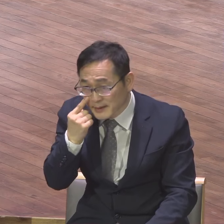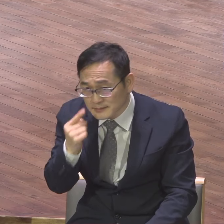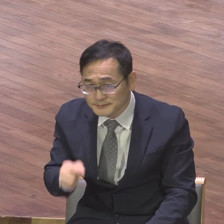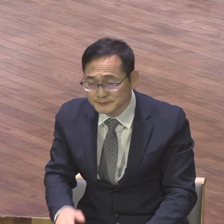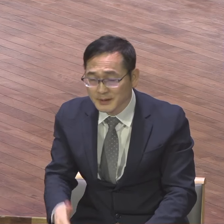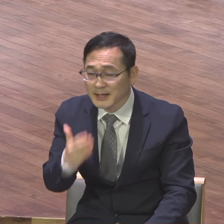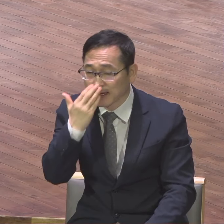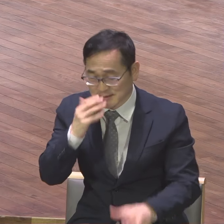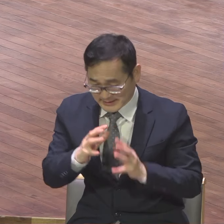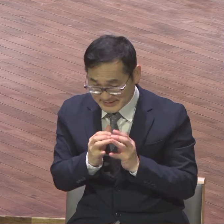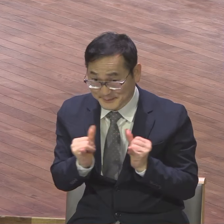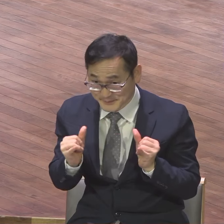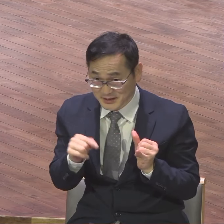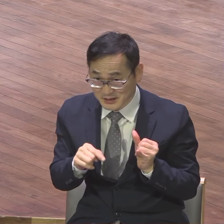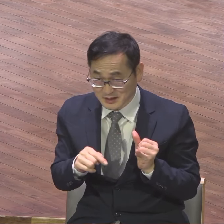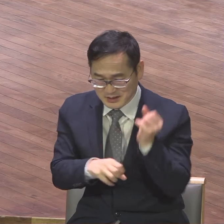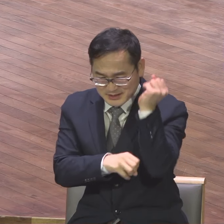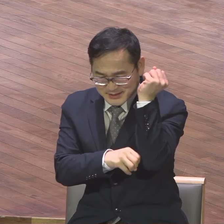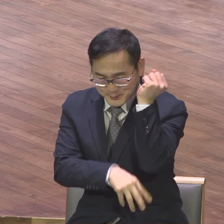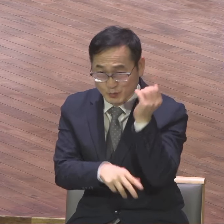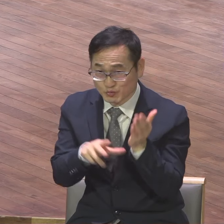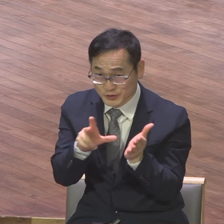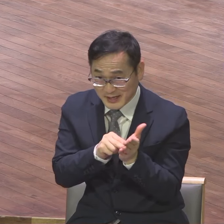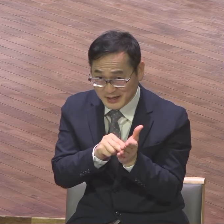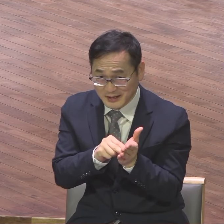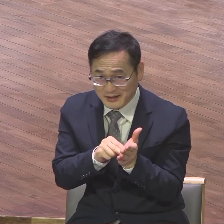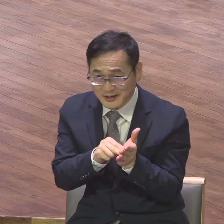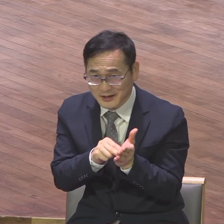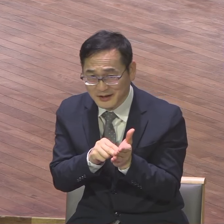본질적 내용을 그렇게 깨닫지 못했기 때문에